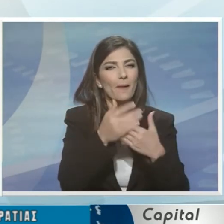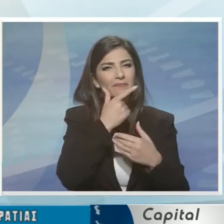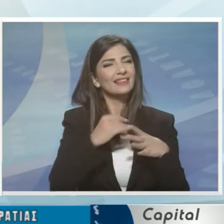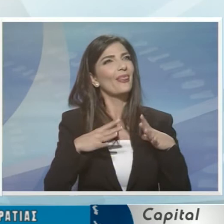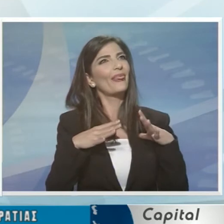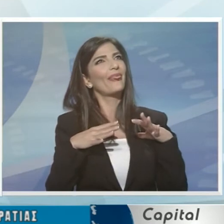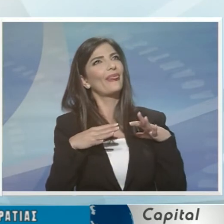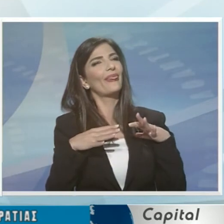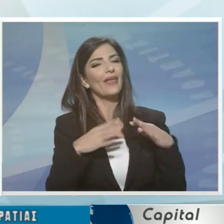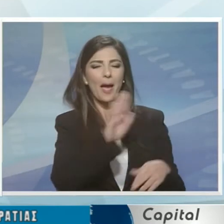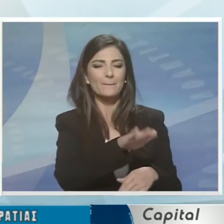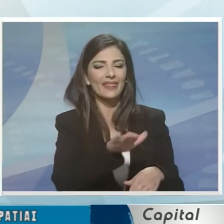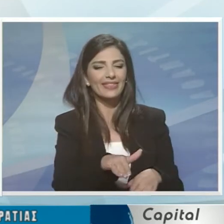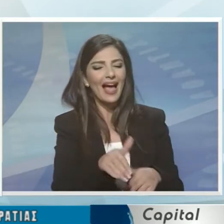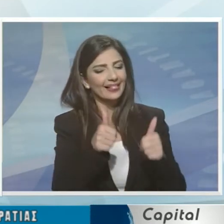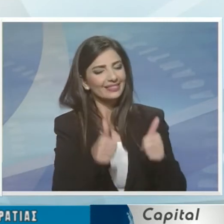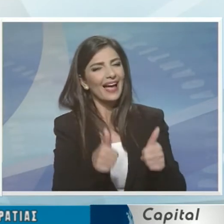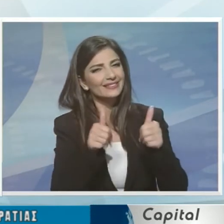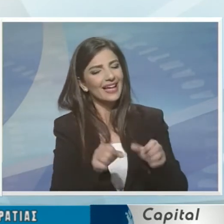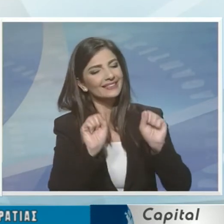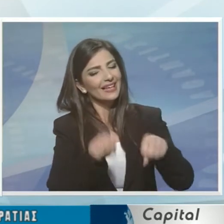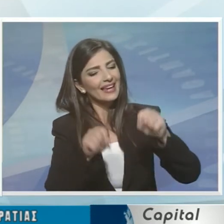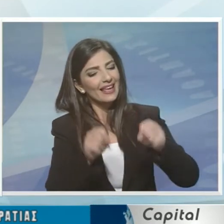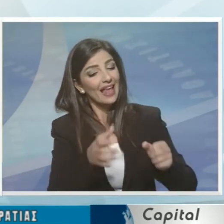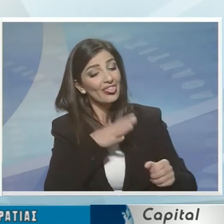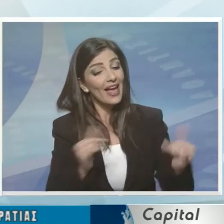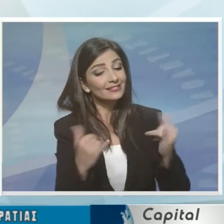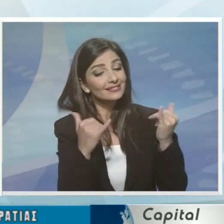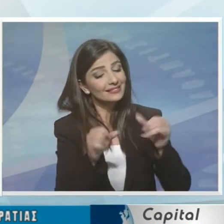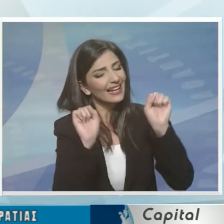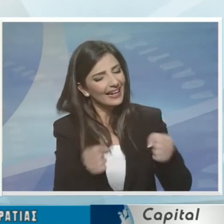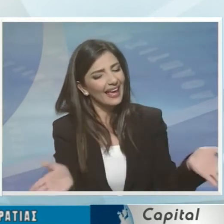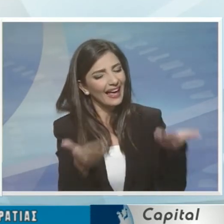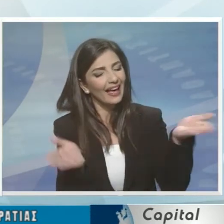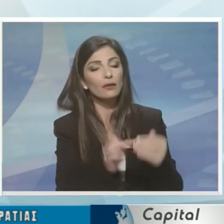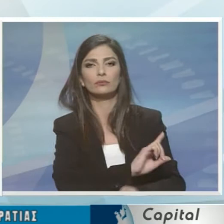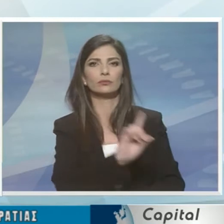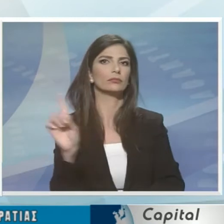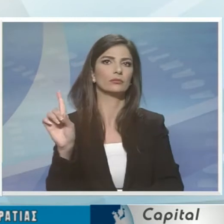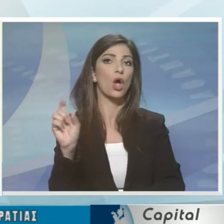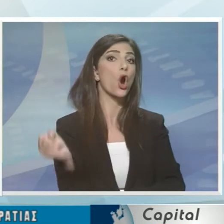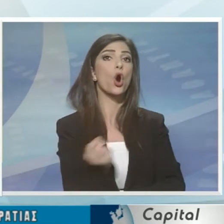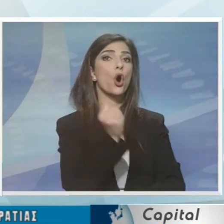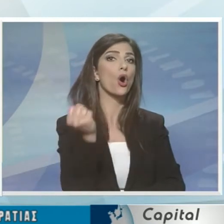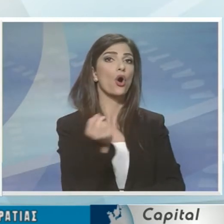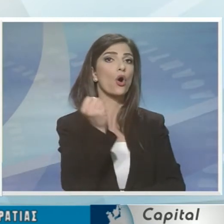ικανοποίησης θελημάτων που τα παιδιά εύλογα μπορεί να προβάλλουν. Είναι η ώρα της